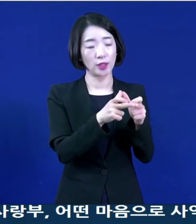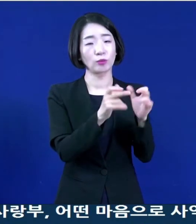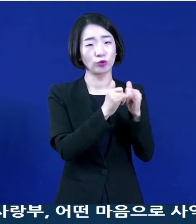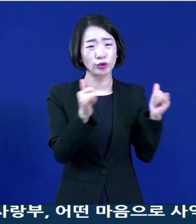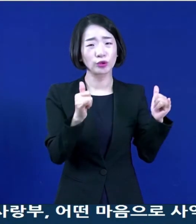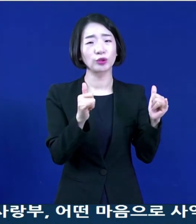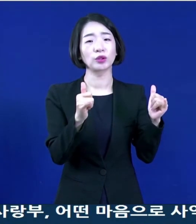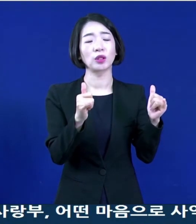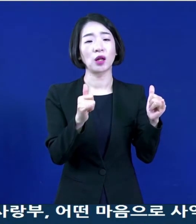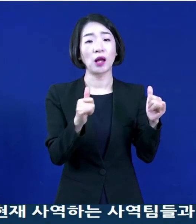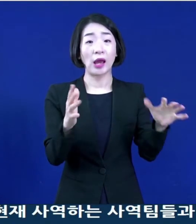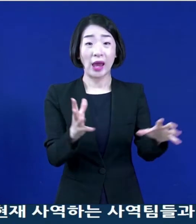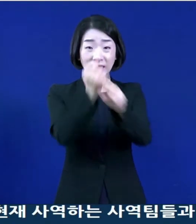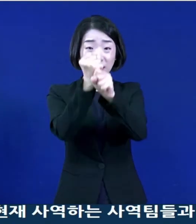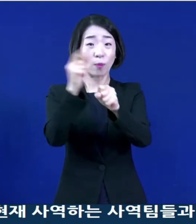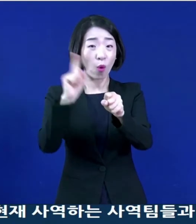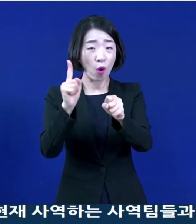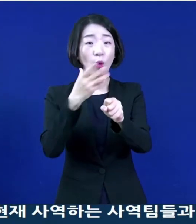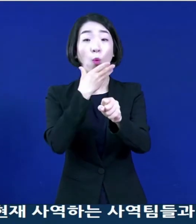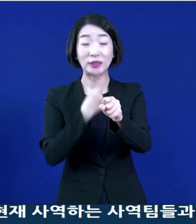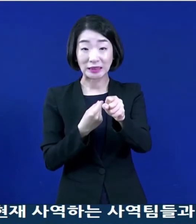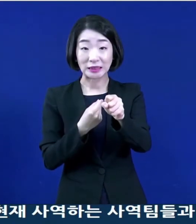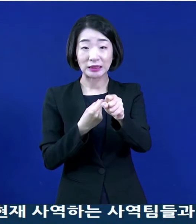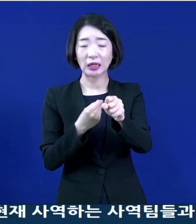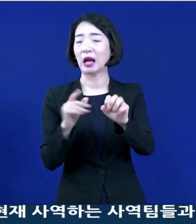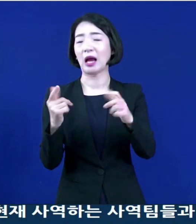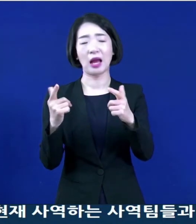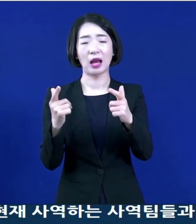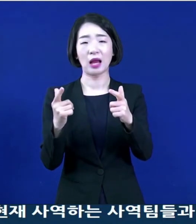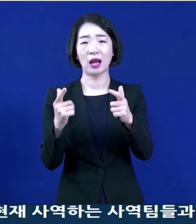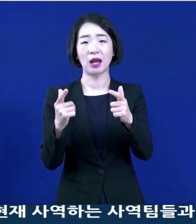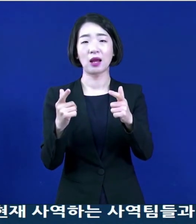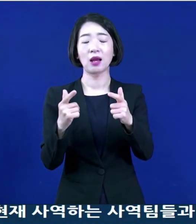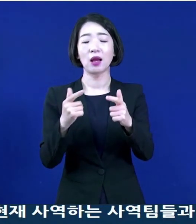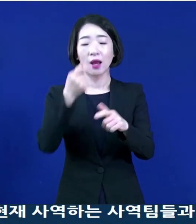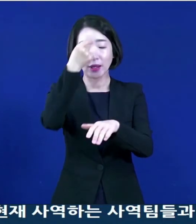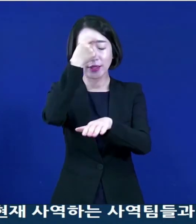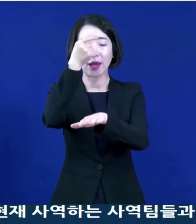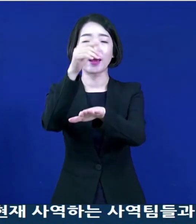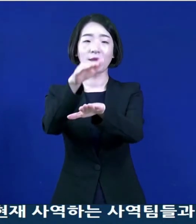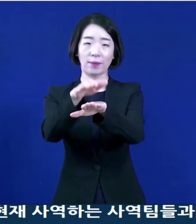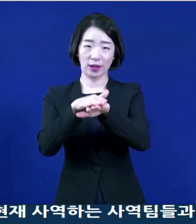아닙니다. 사랑부 공동체의 핵심은 예배입니다.